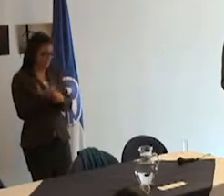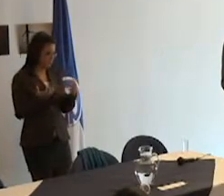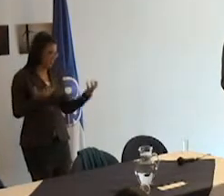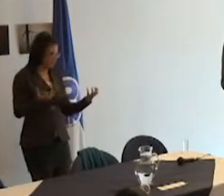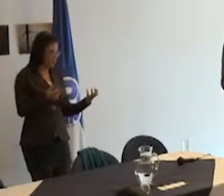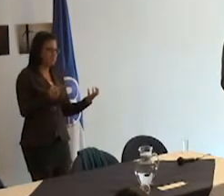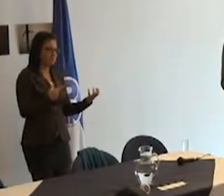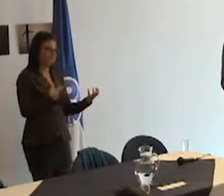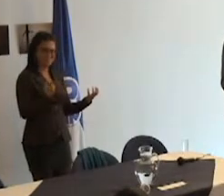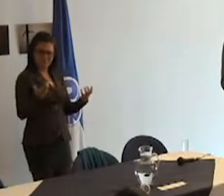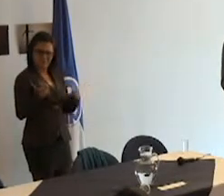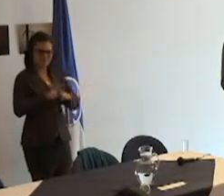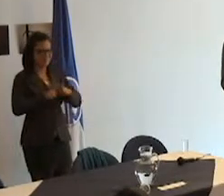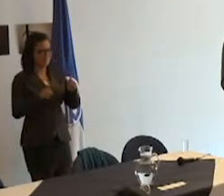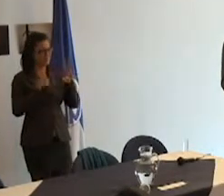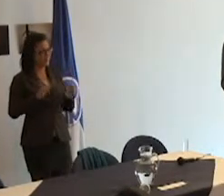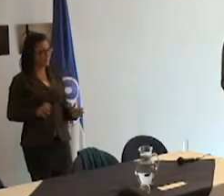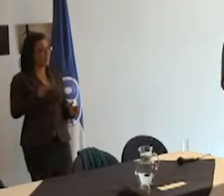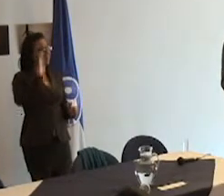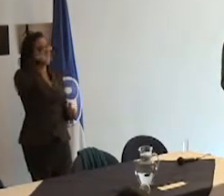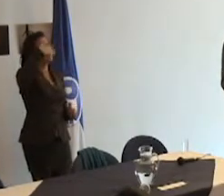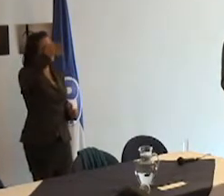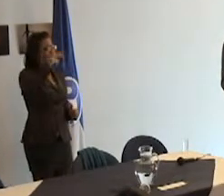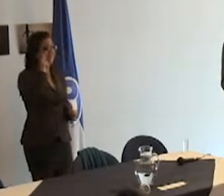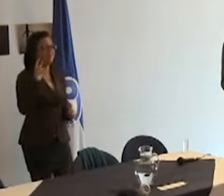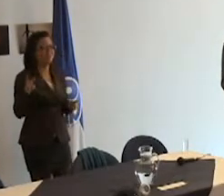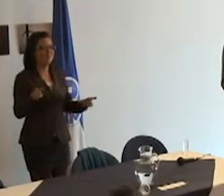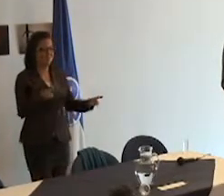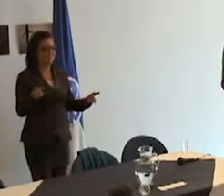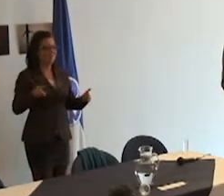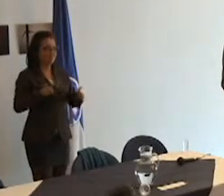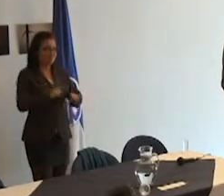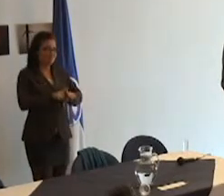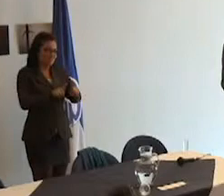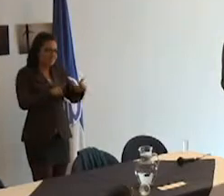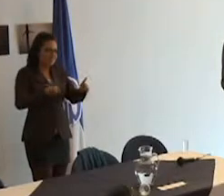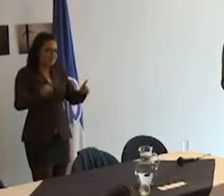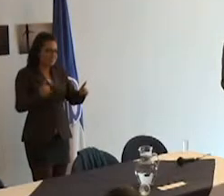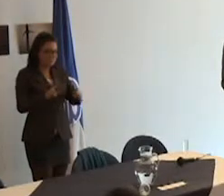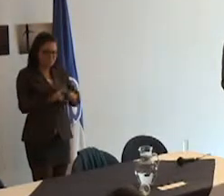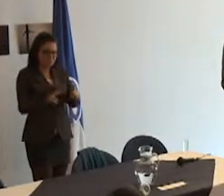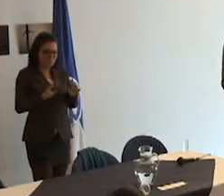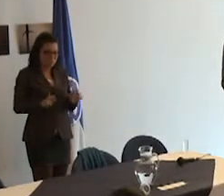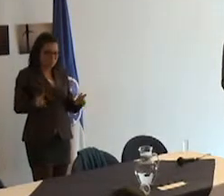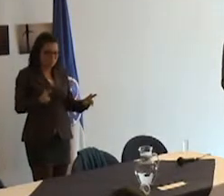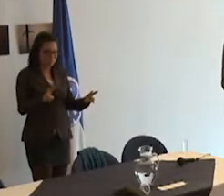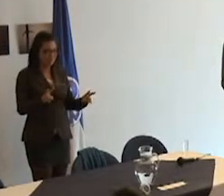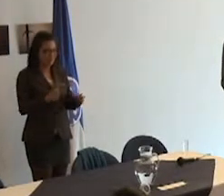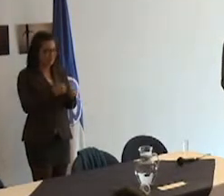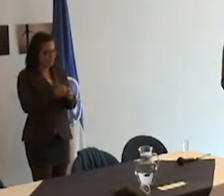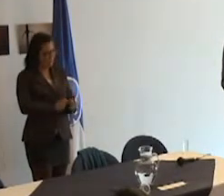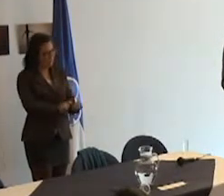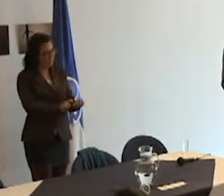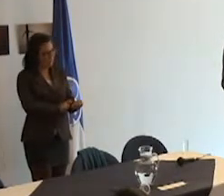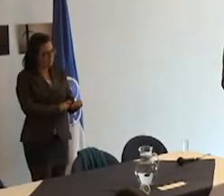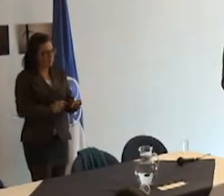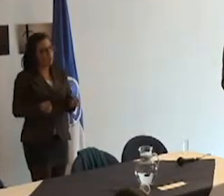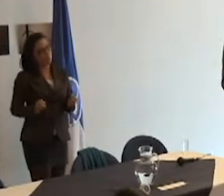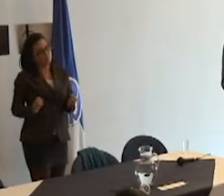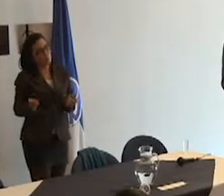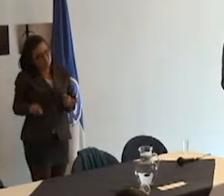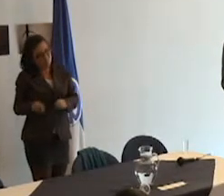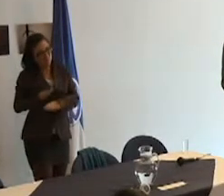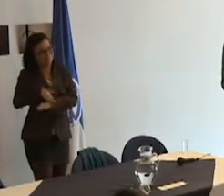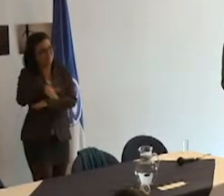de base para determinar que más allá de esas diferencias, o más bien, quizás producto de ellas, existían